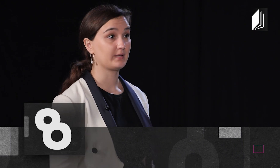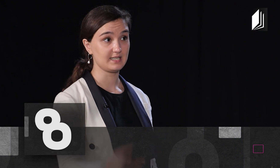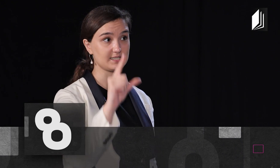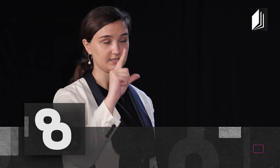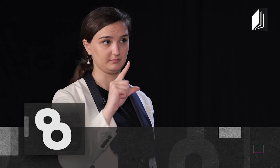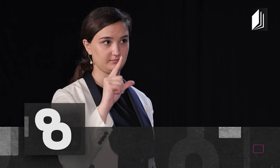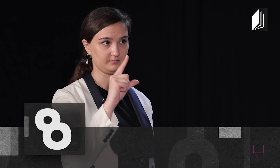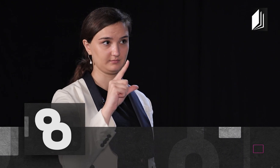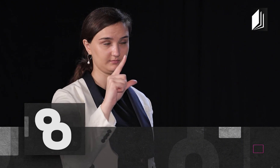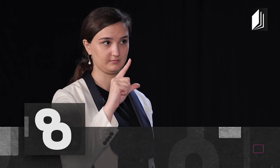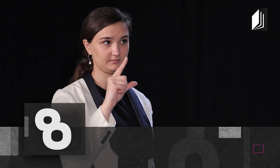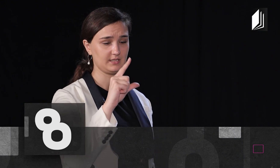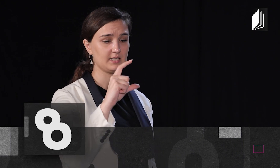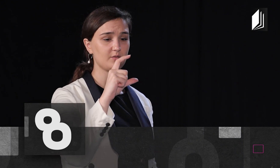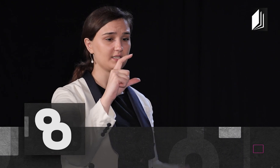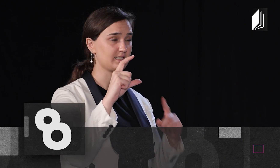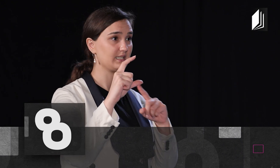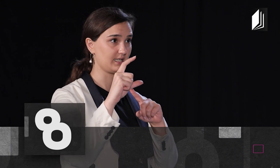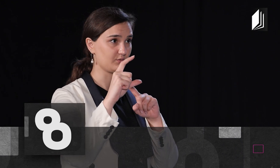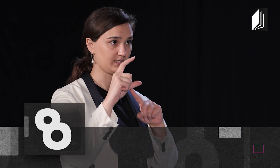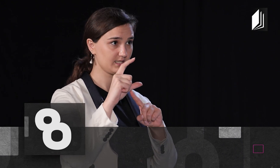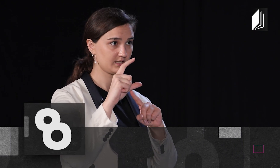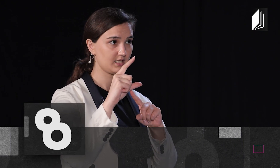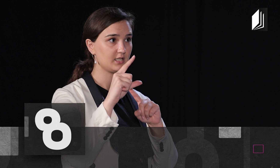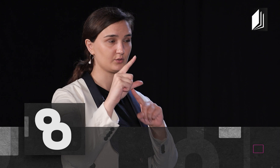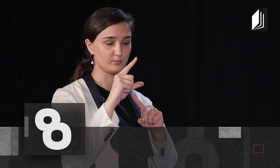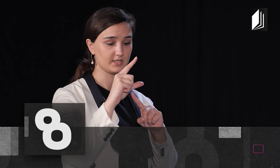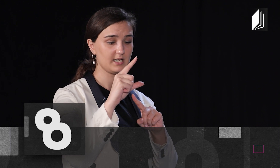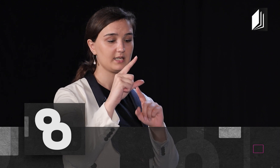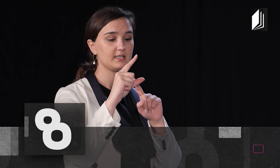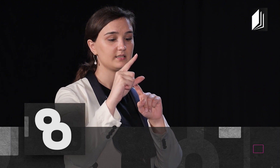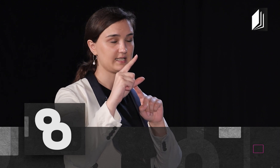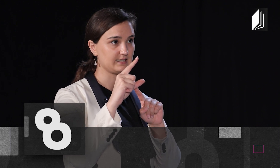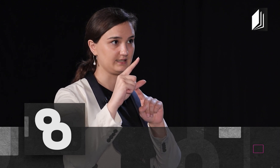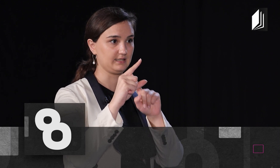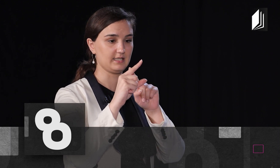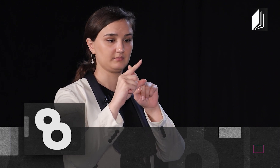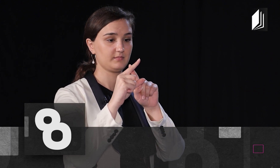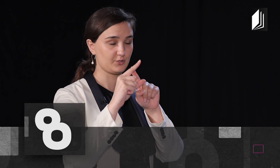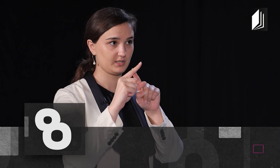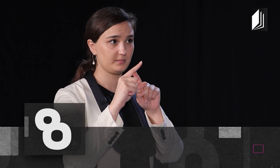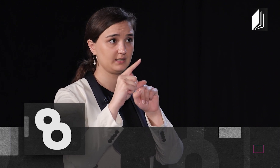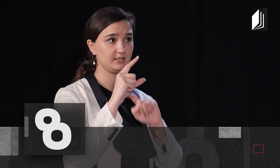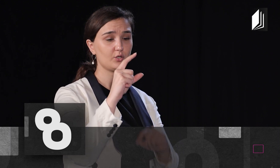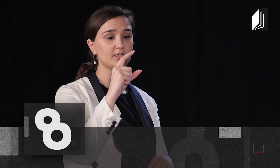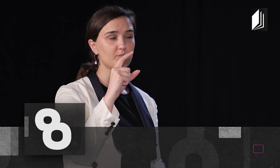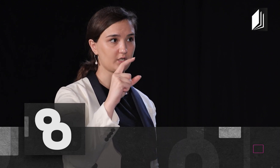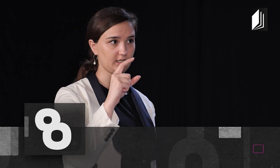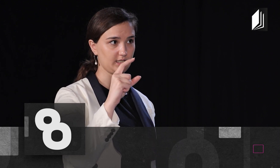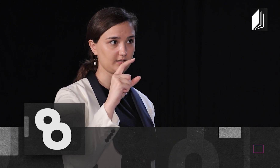ასოპგერა Z. რომელიც ძალიან გავს ეს, თუმცა ცერა თითი და საჩვენებელი თითი ოდნავ მოხრილია